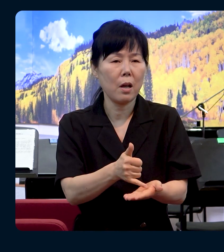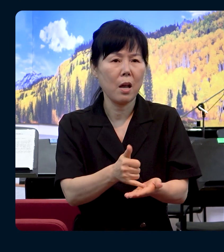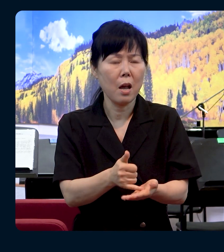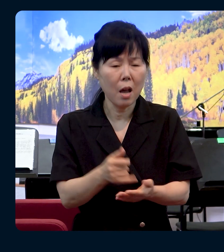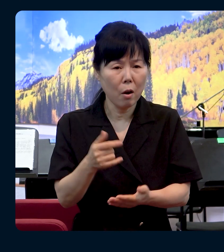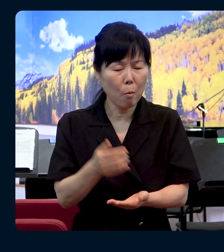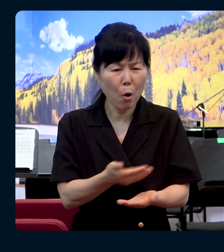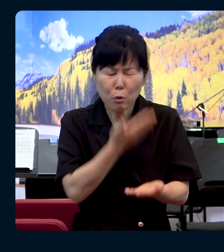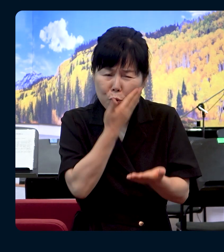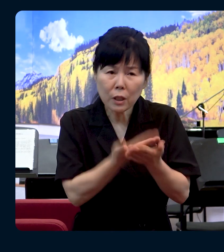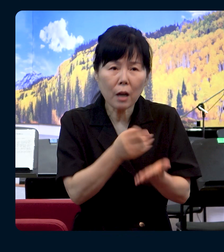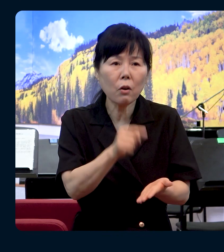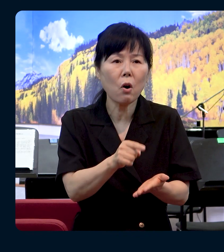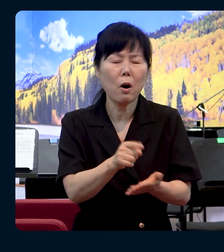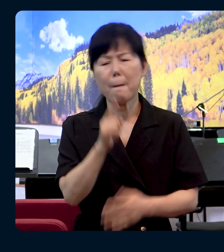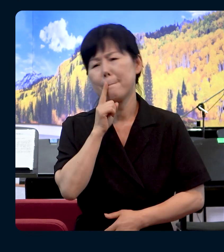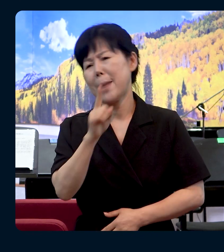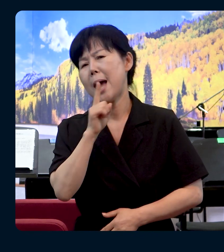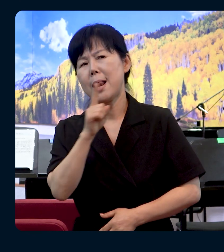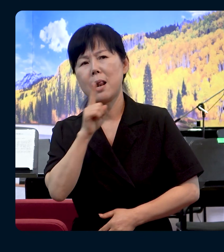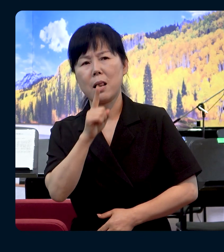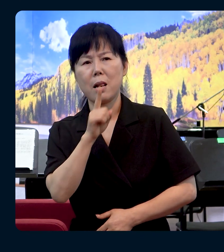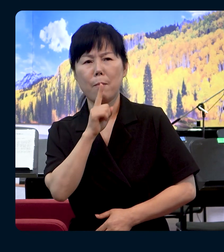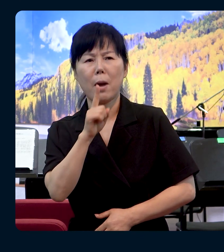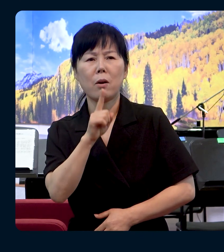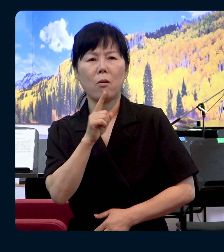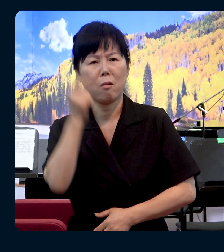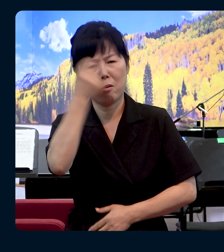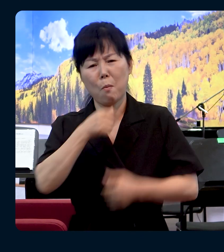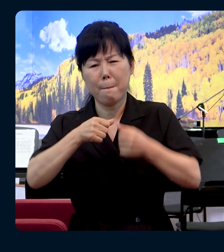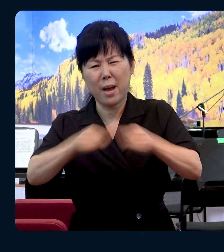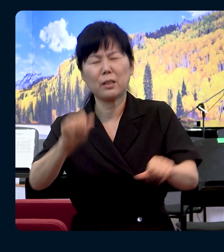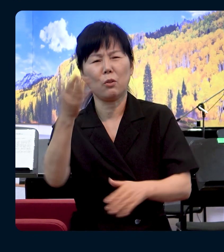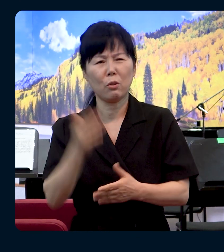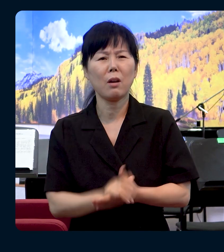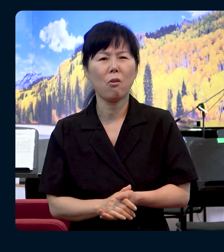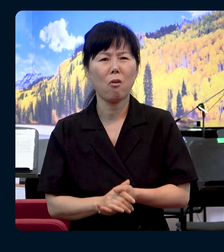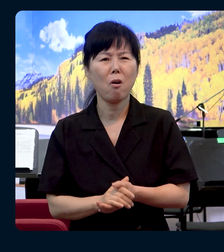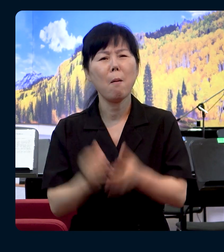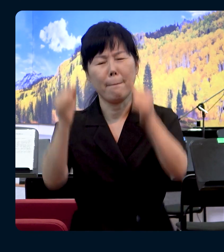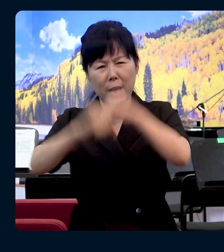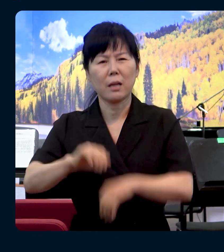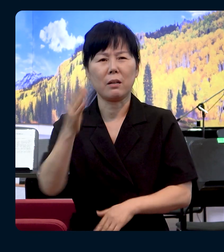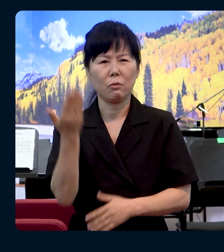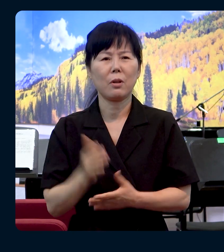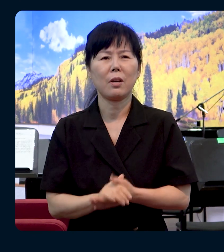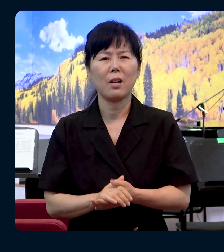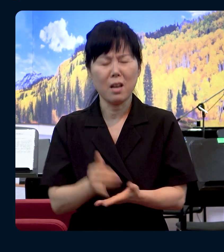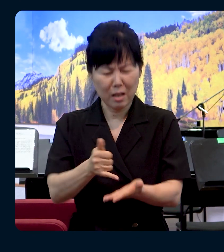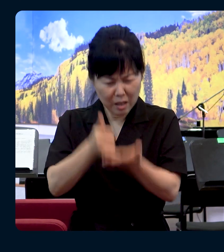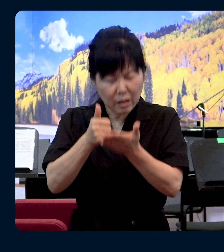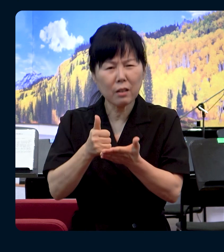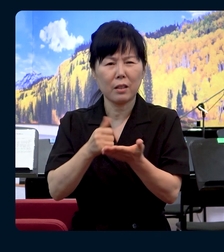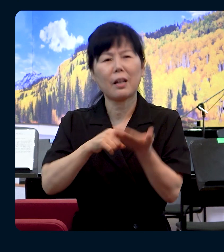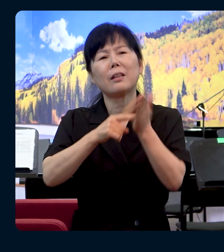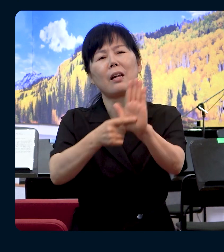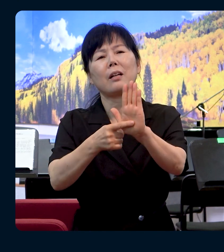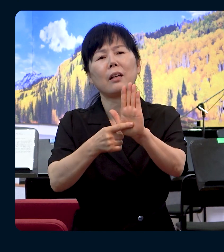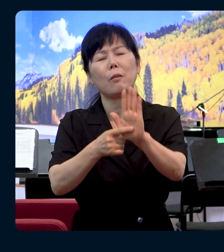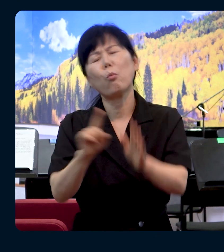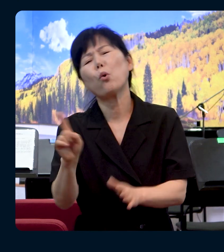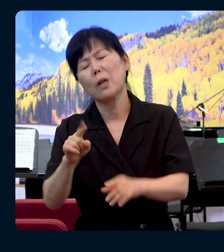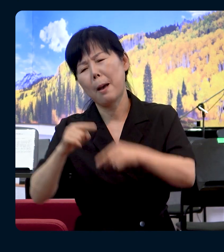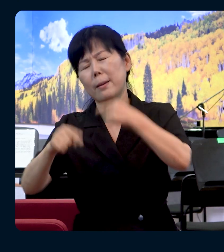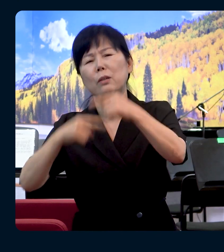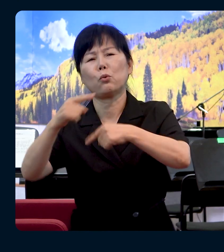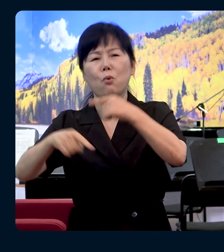망가지는지 아세요? 언어를 잘못 사용해서 그러는 거예요. 그 입에서 나와서는 안 된 말이 나오면 그 인격이 함께 무너지는 거예요.